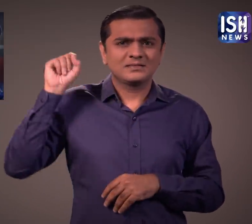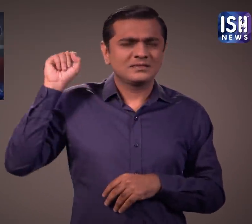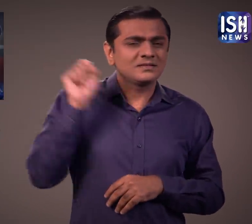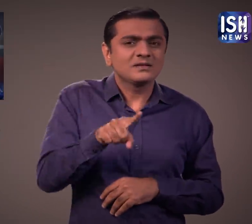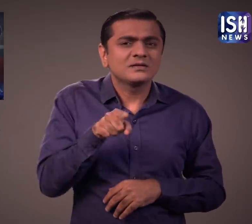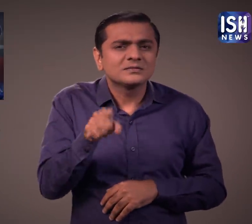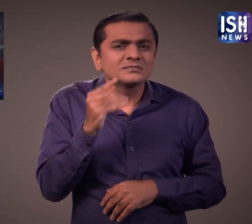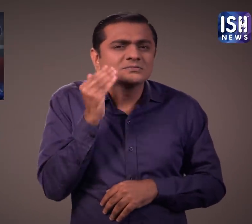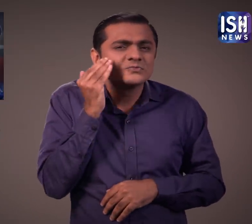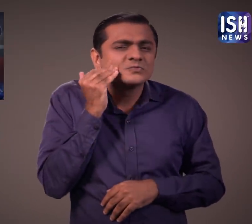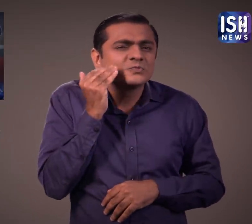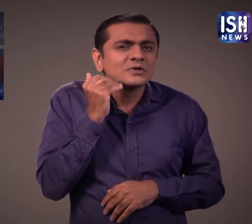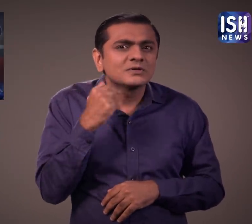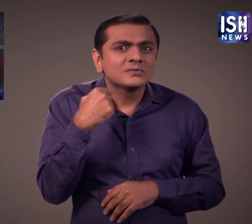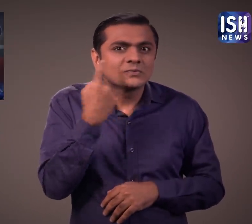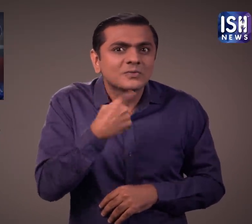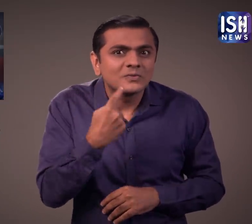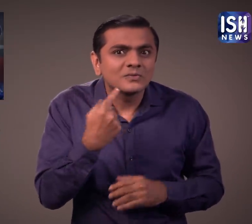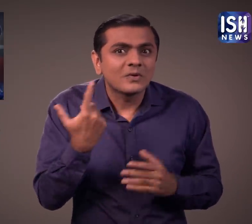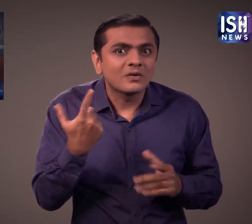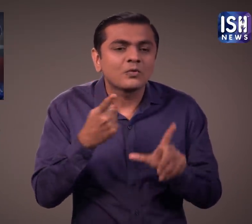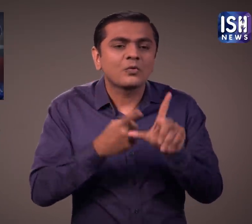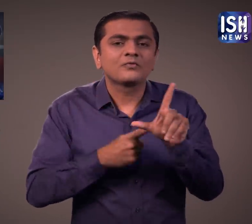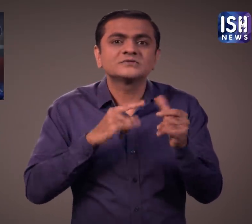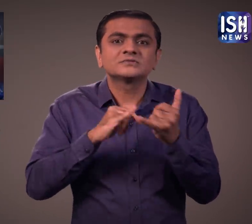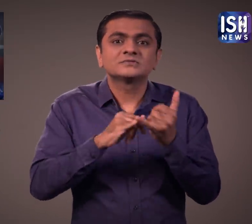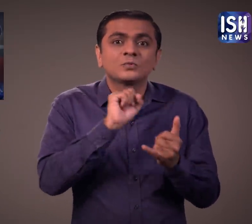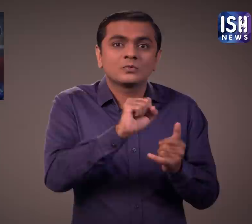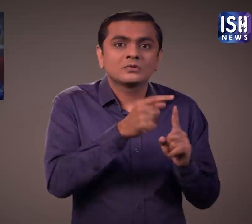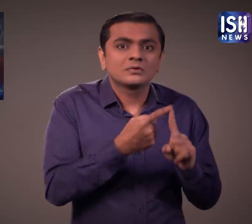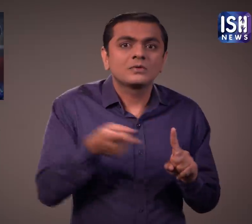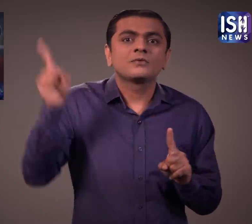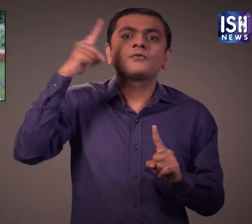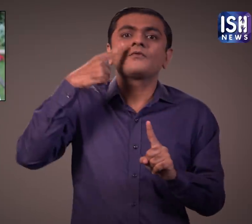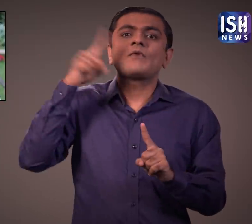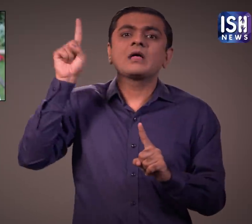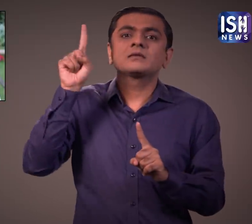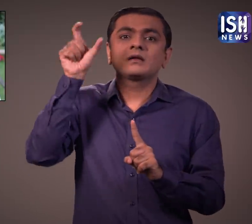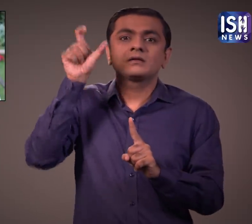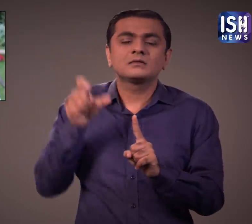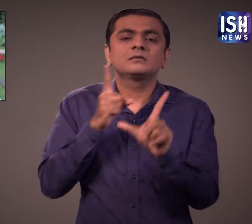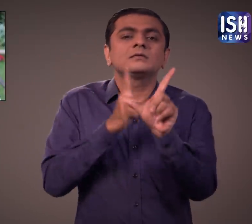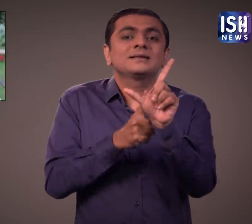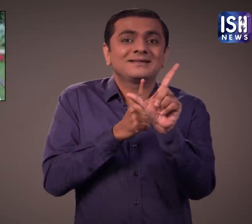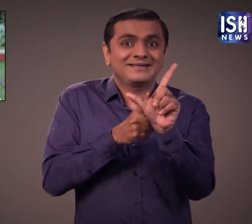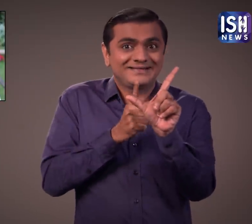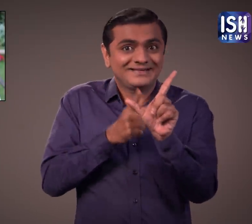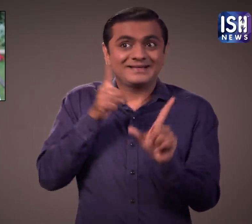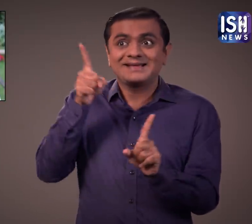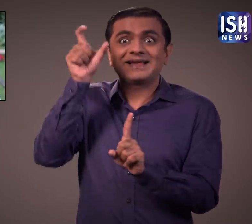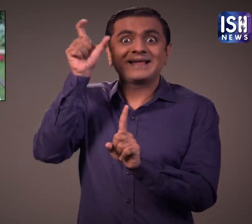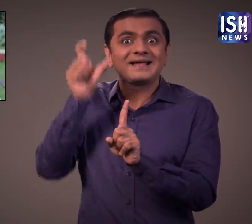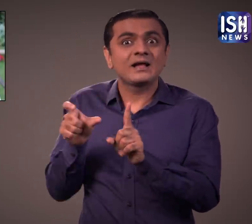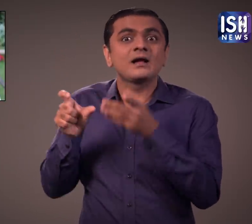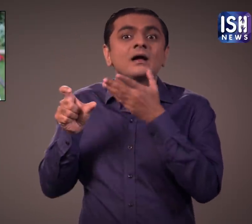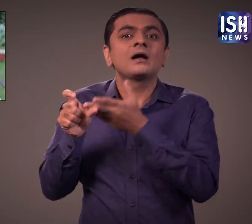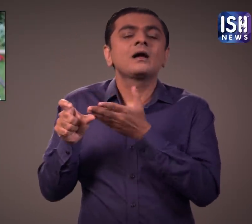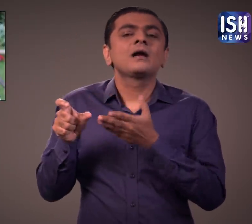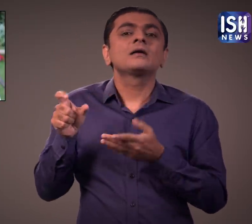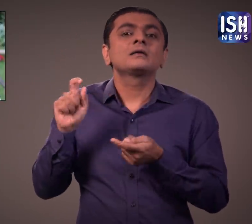सबसे प्यारा कमेंट योवराज के पिता योगराज सेंग का था जो एक पूर्वक क्रिकेटर और